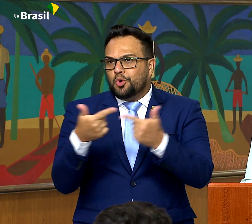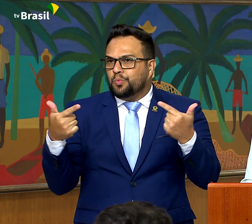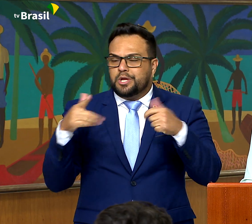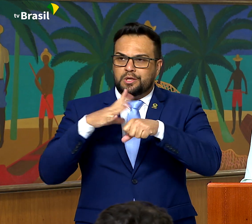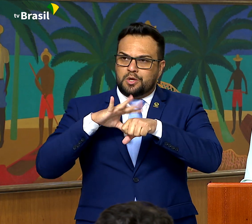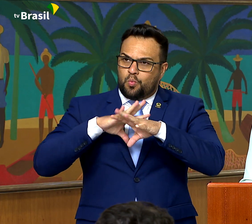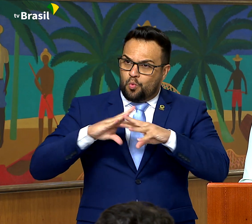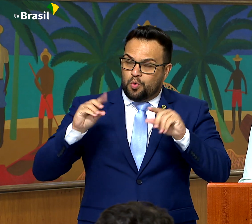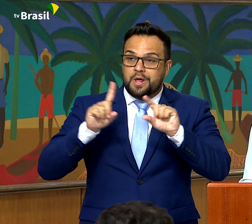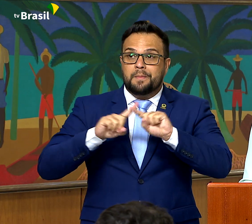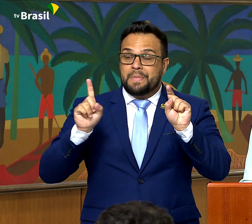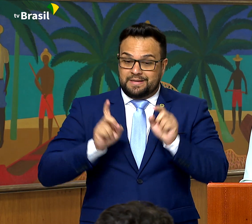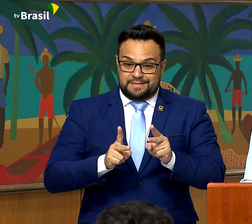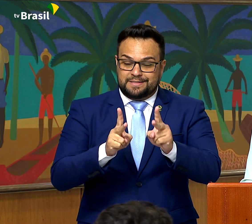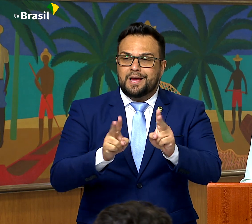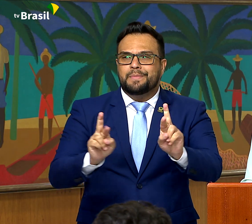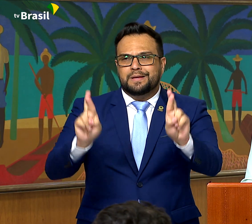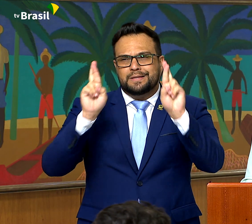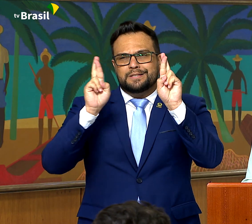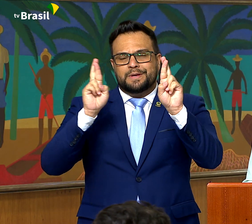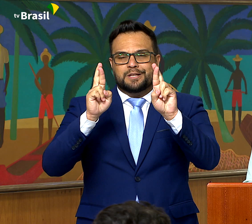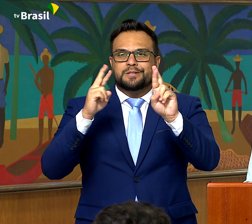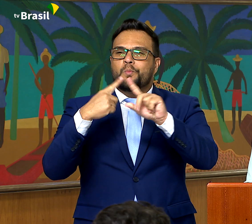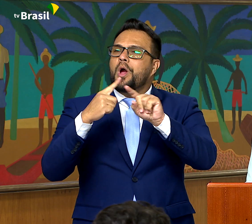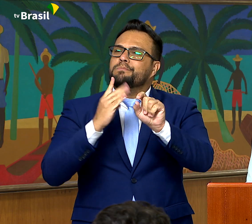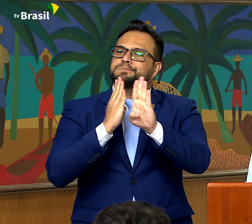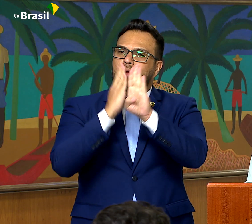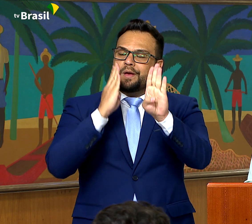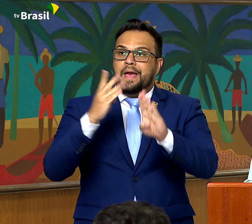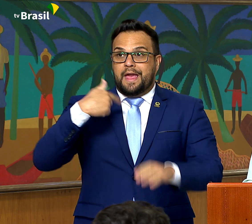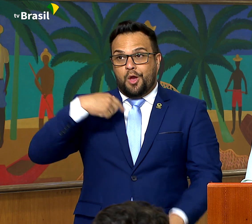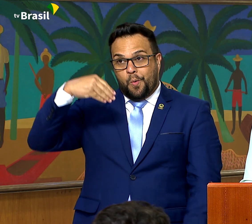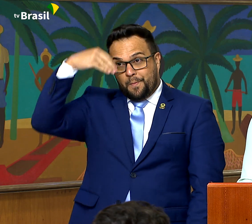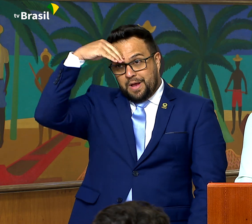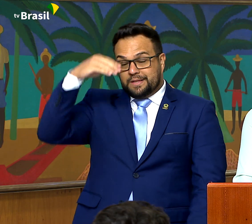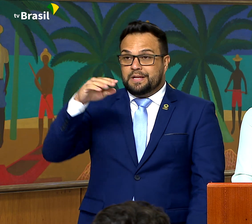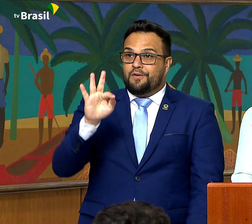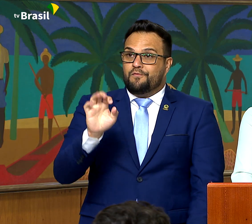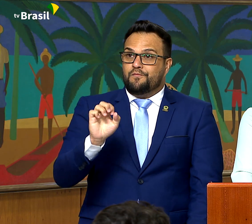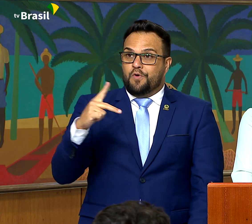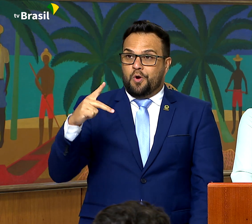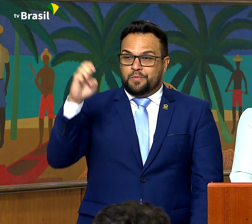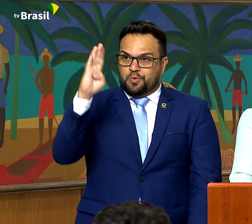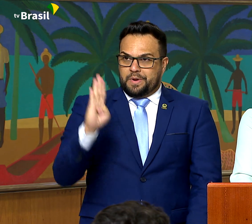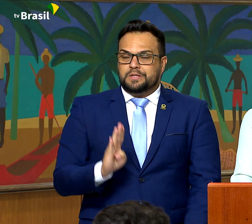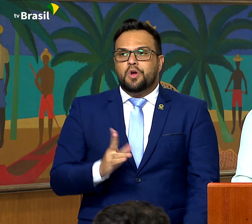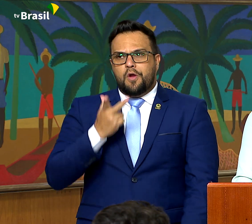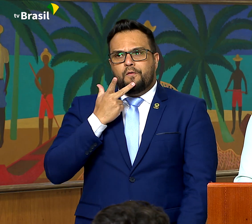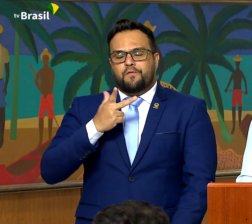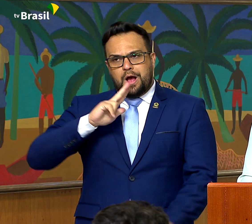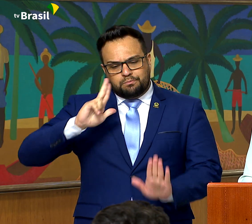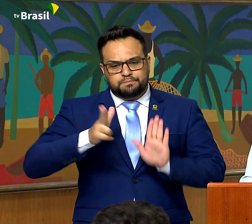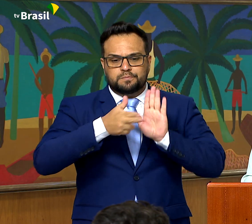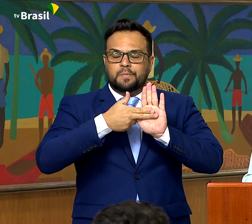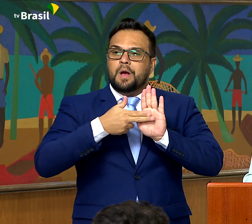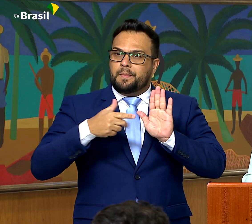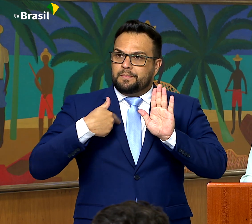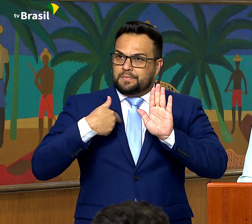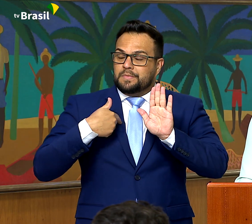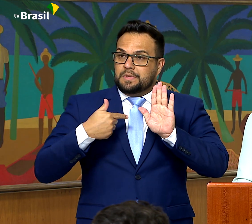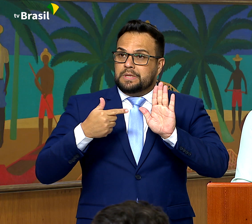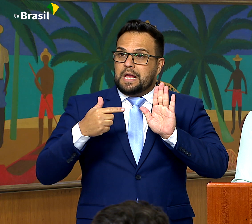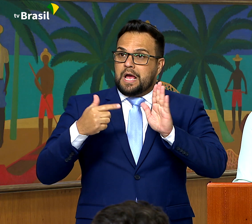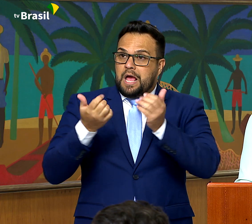mas sempre há esperança da descoberta. E como madrinha da FOP no Brasil, eu reafirmo o meu compromisso de